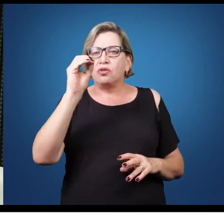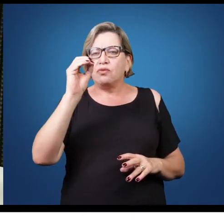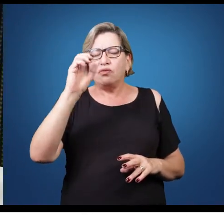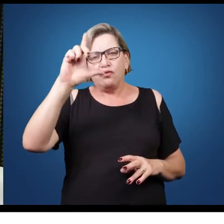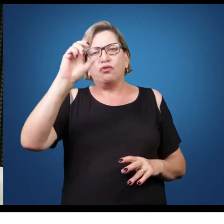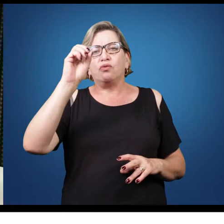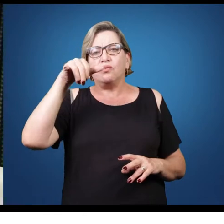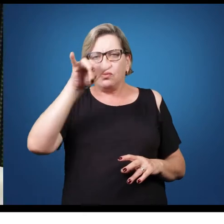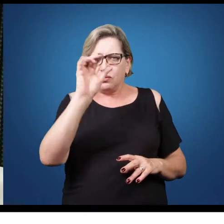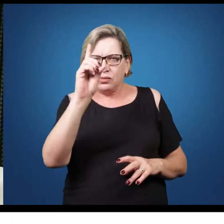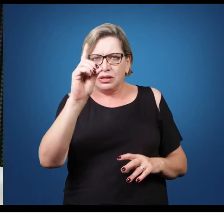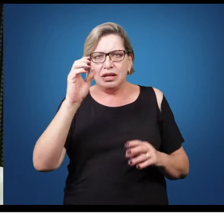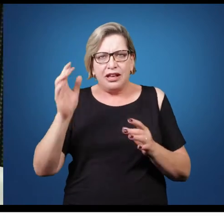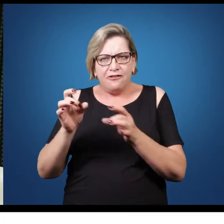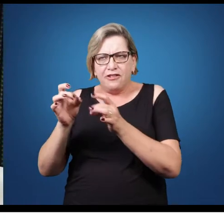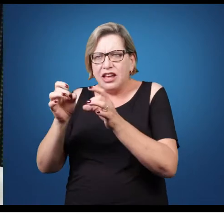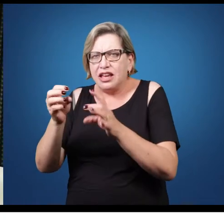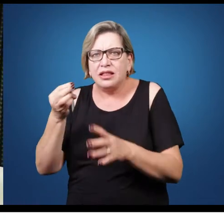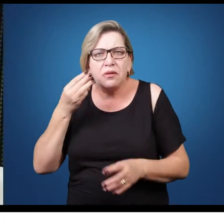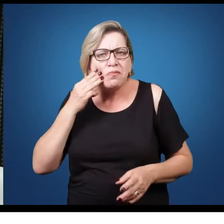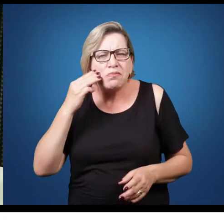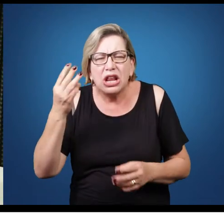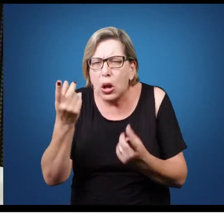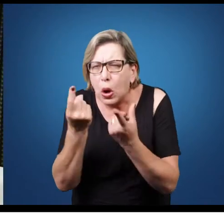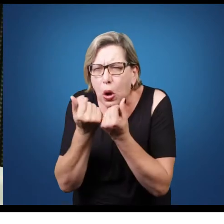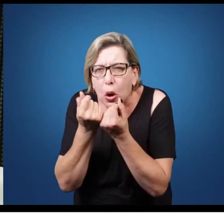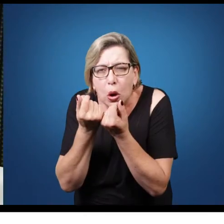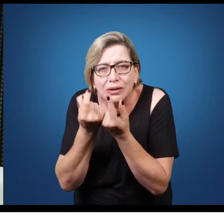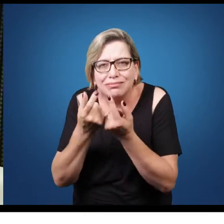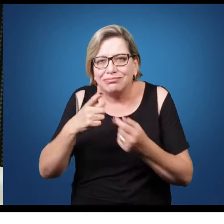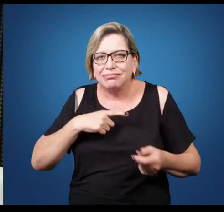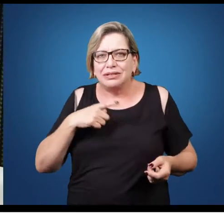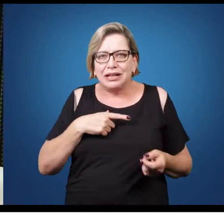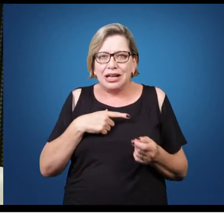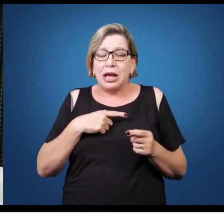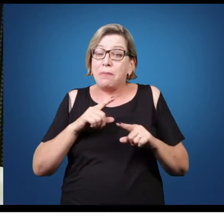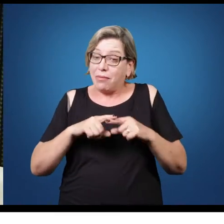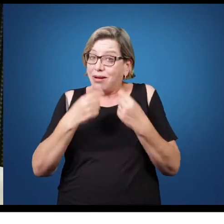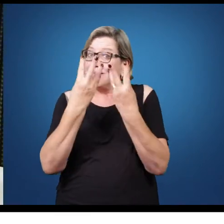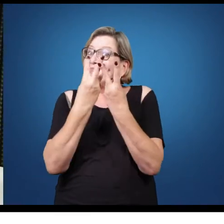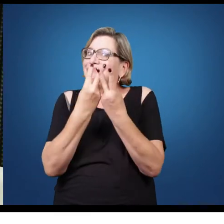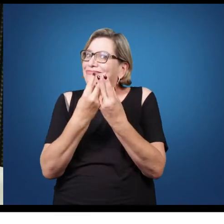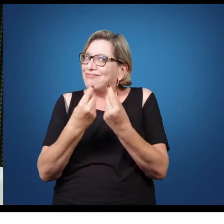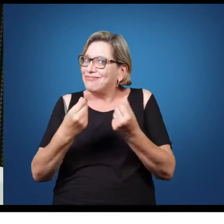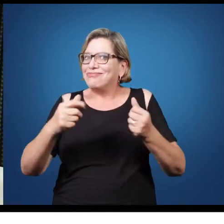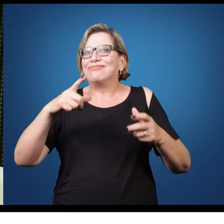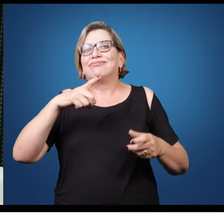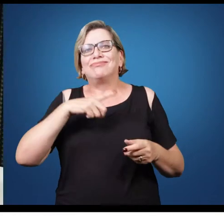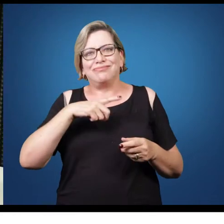verdade mas pink floyd extremamente sagrados é uma coisa de muita qualidade